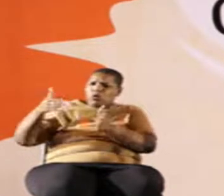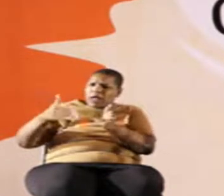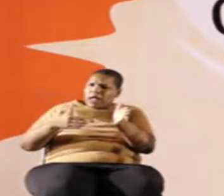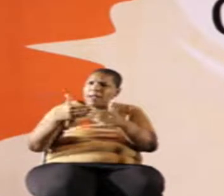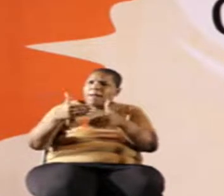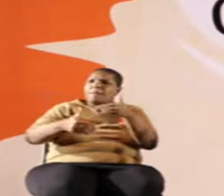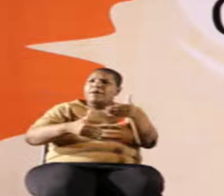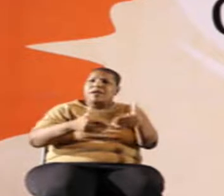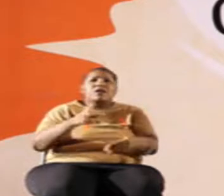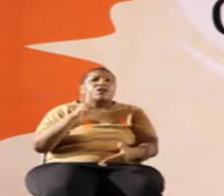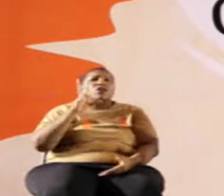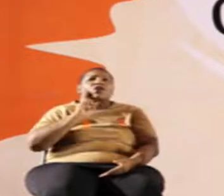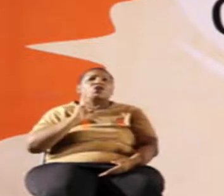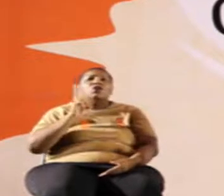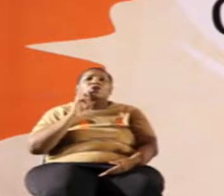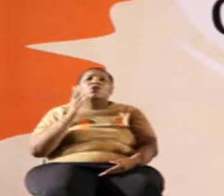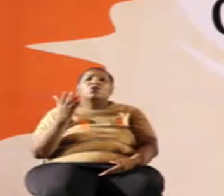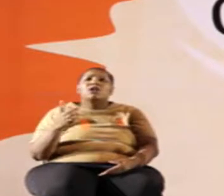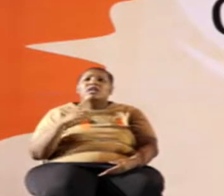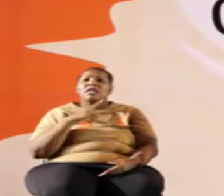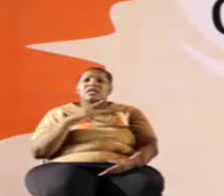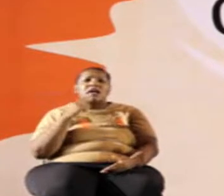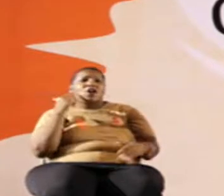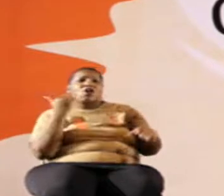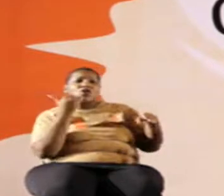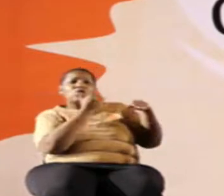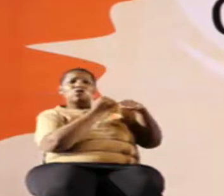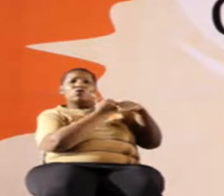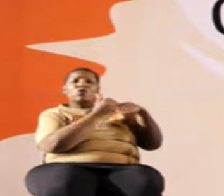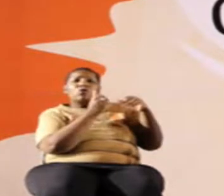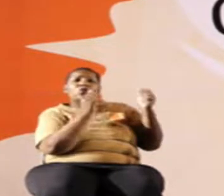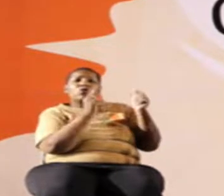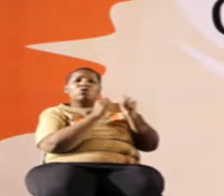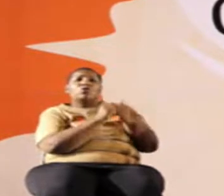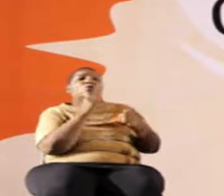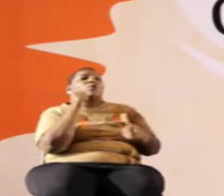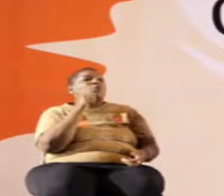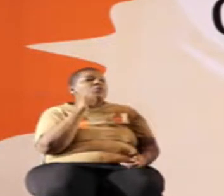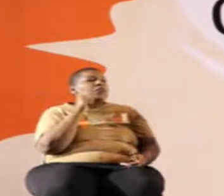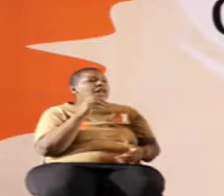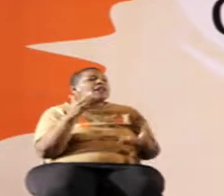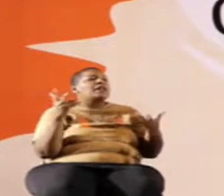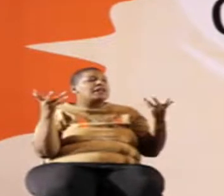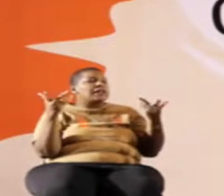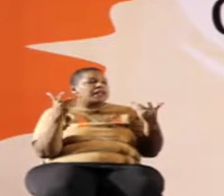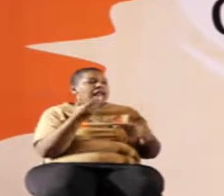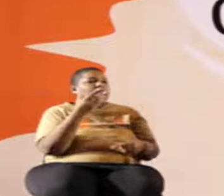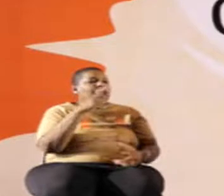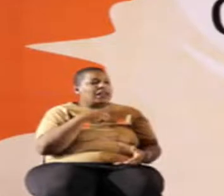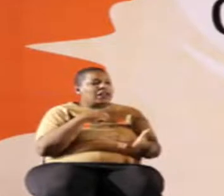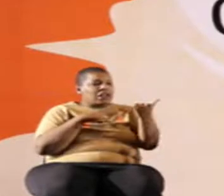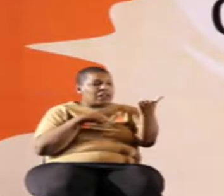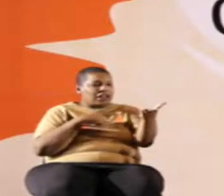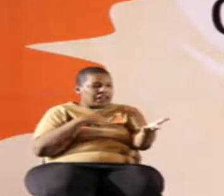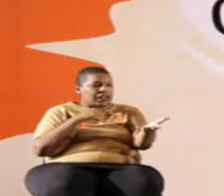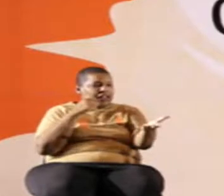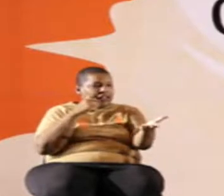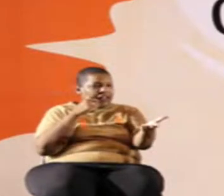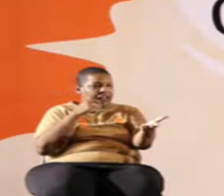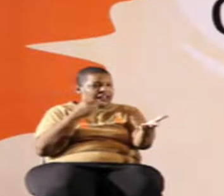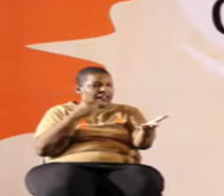que naturalmente ombreada, ladeada por mulheres da maior grandeza, como temos aqui